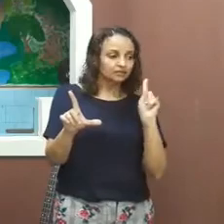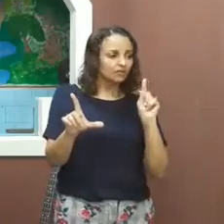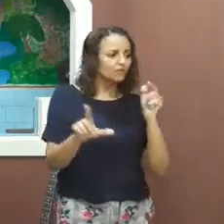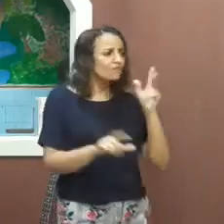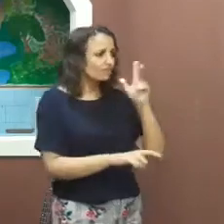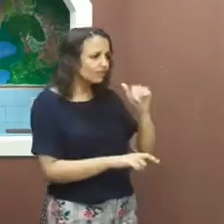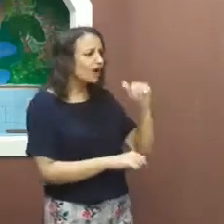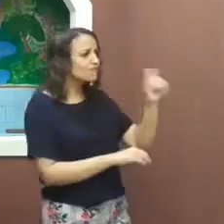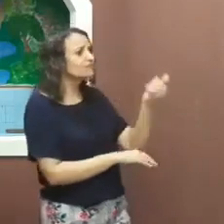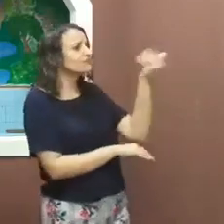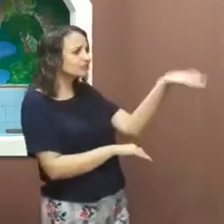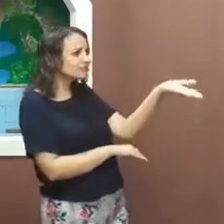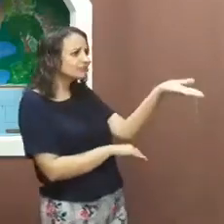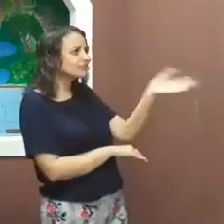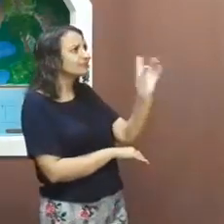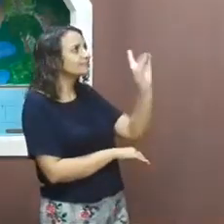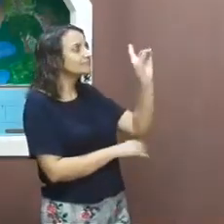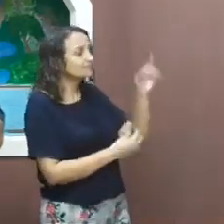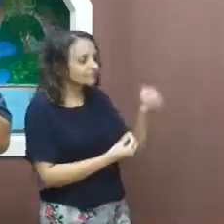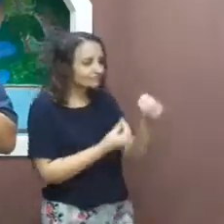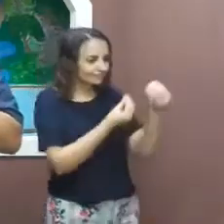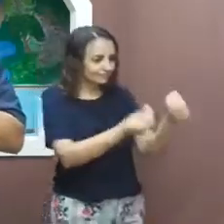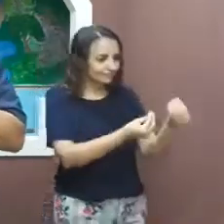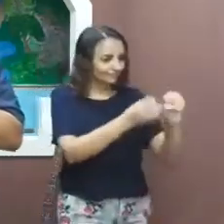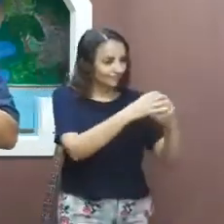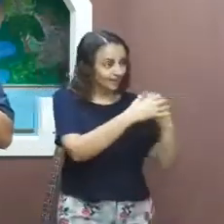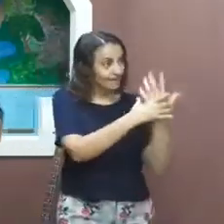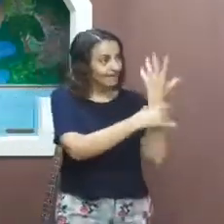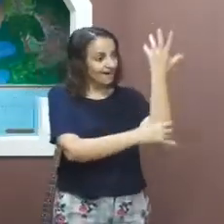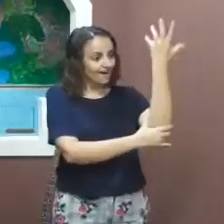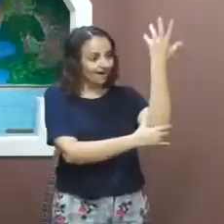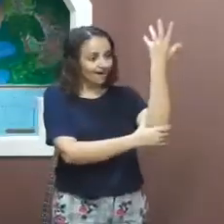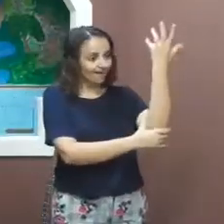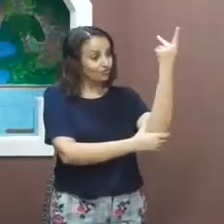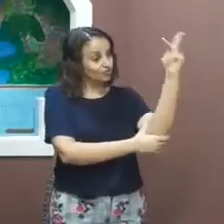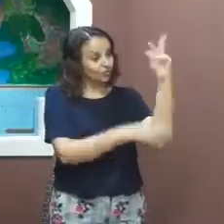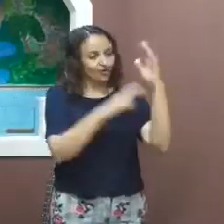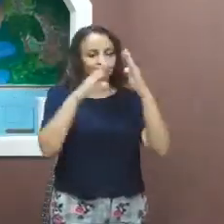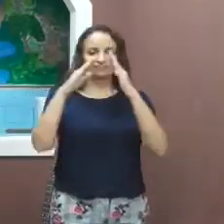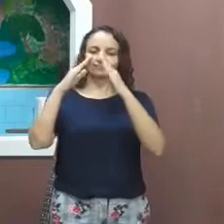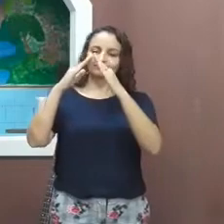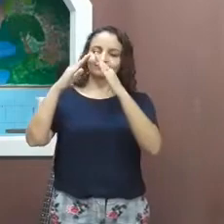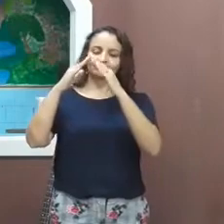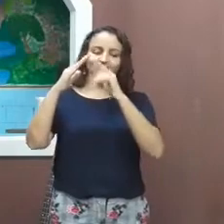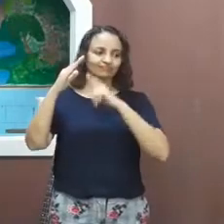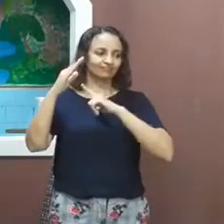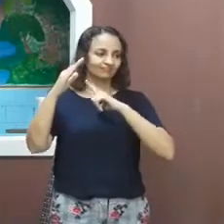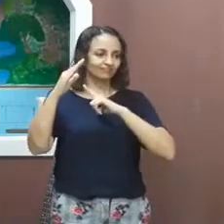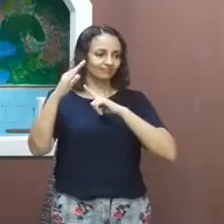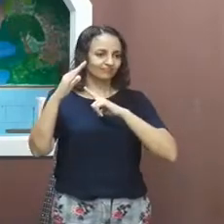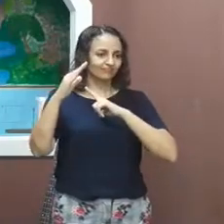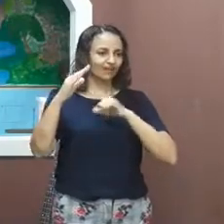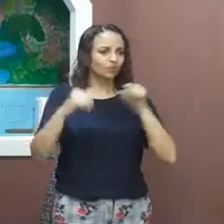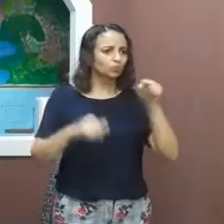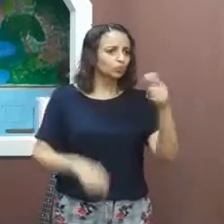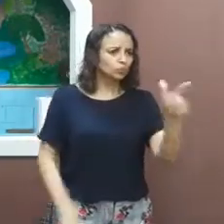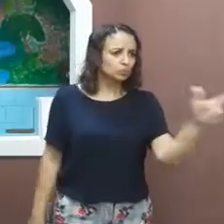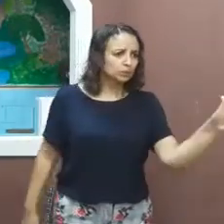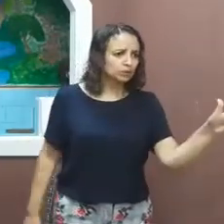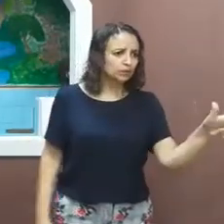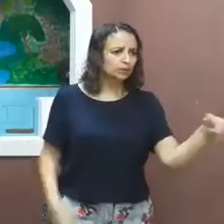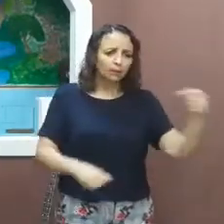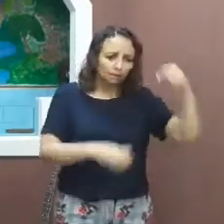Que natureza que Deus tem para você? A árvore da sua casa. Pastor, não tem planta um, irmão? Pelo amor de Deus,